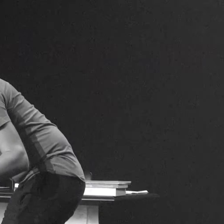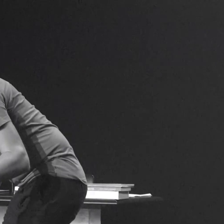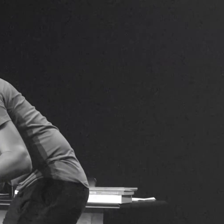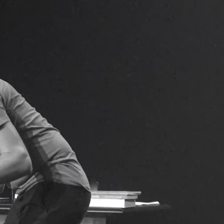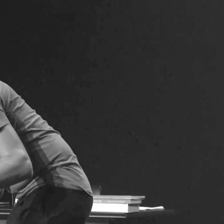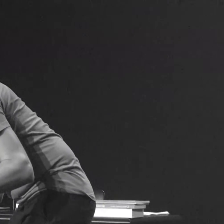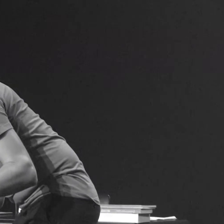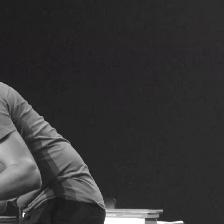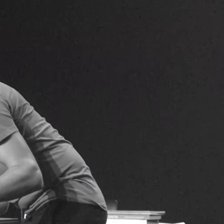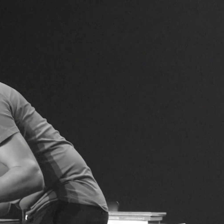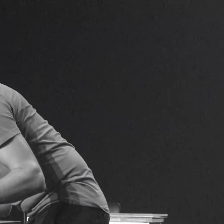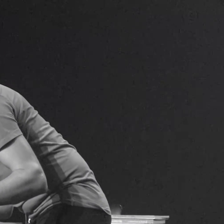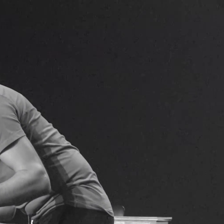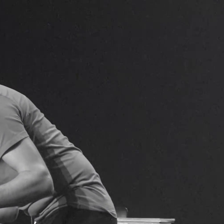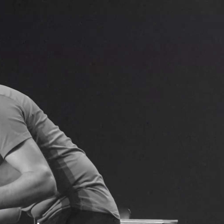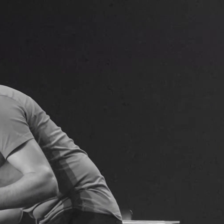brak. Namen!